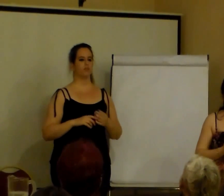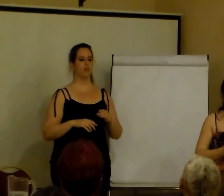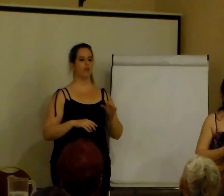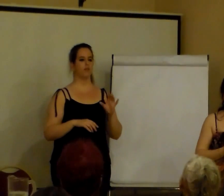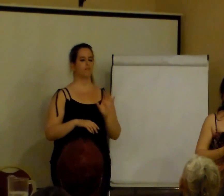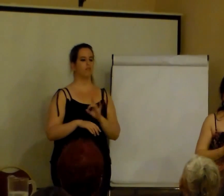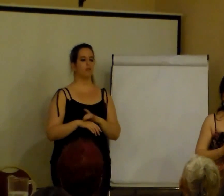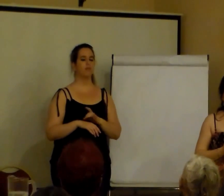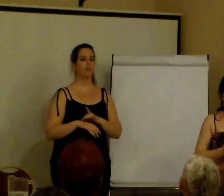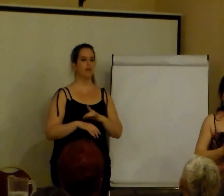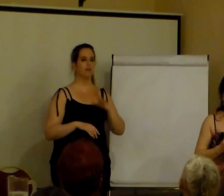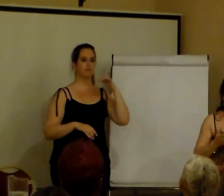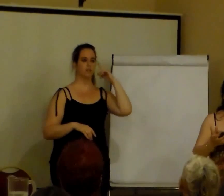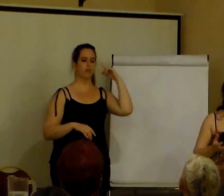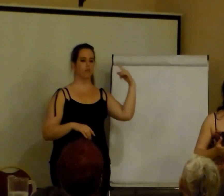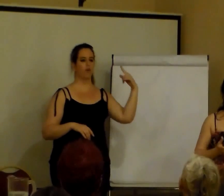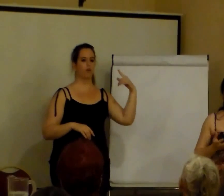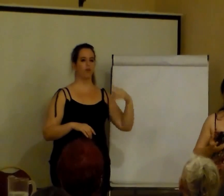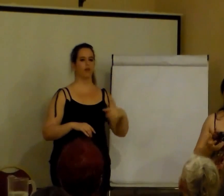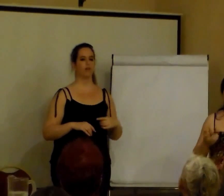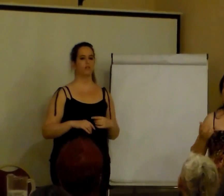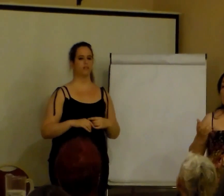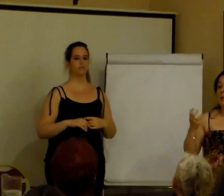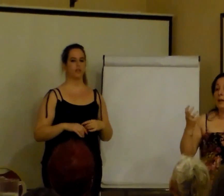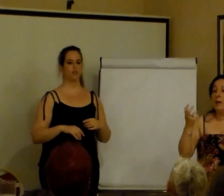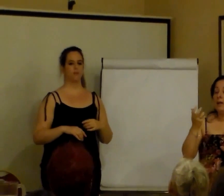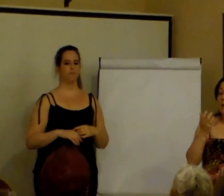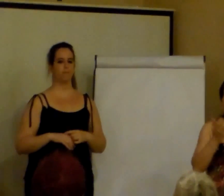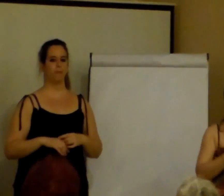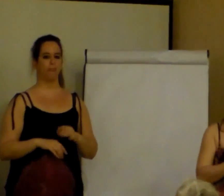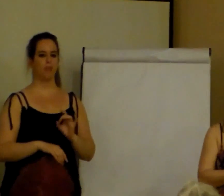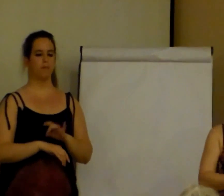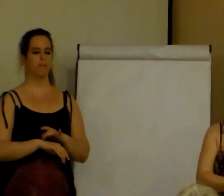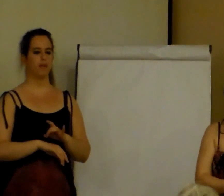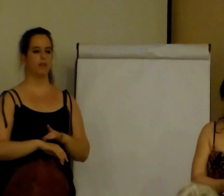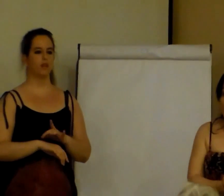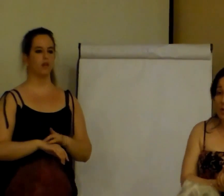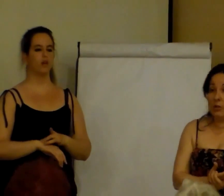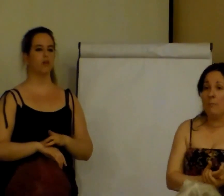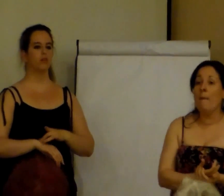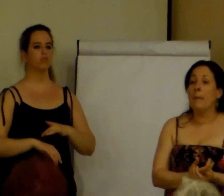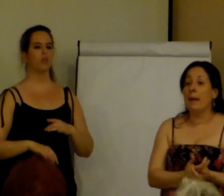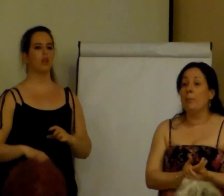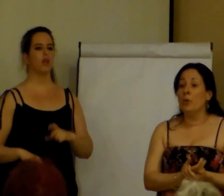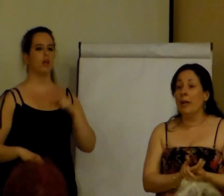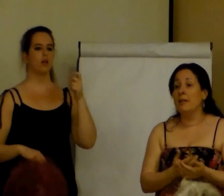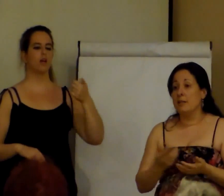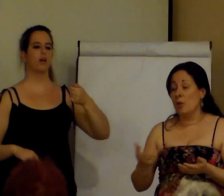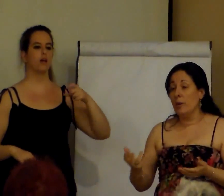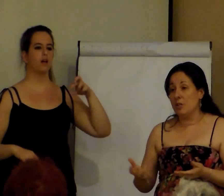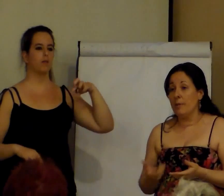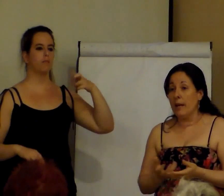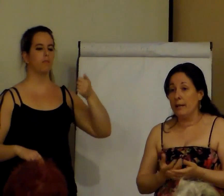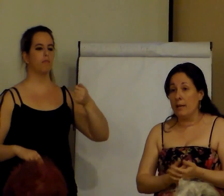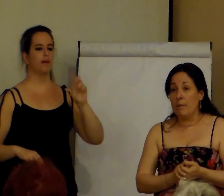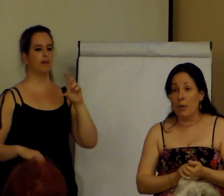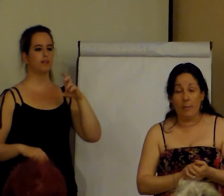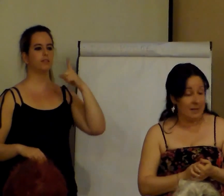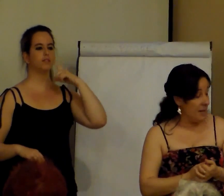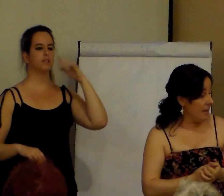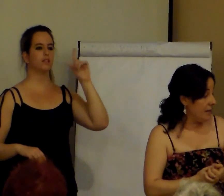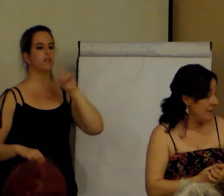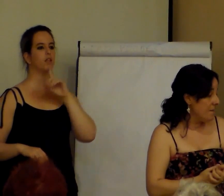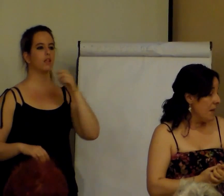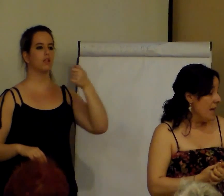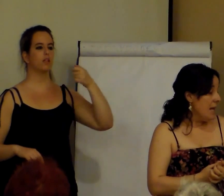psicológica y realmente tienen que tener médicos que tengan capacitación en estos temas para poder sobrellevar este